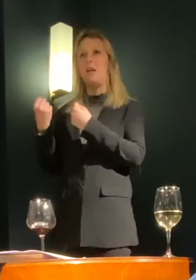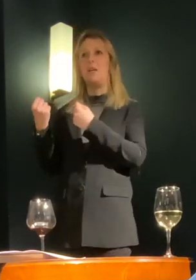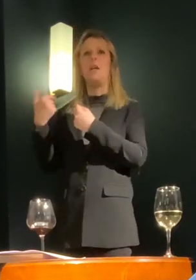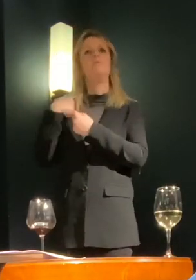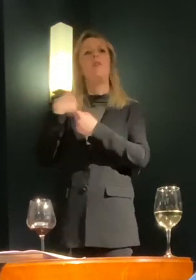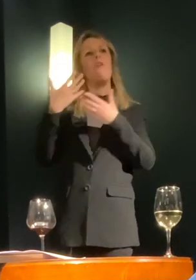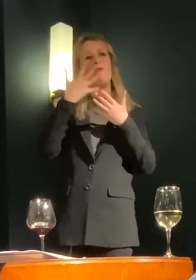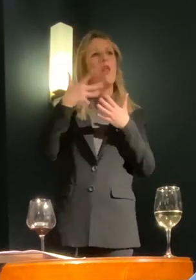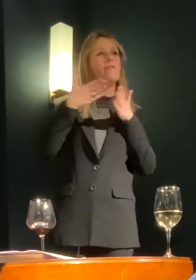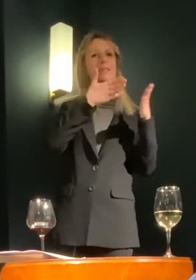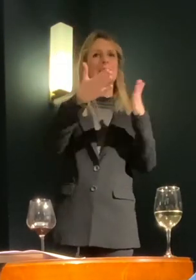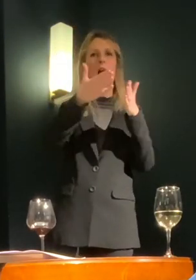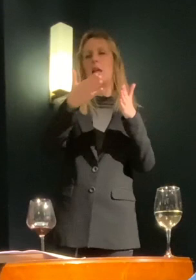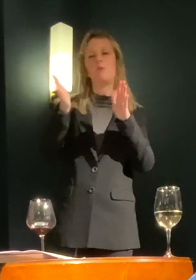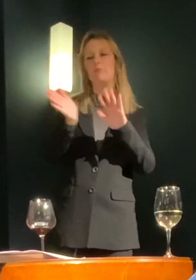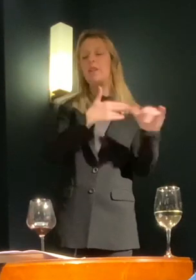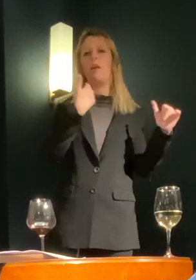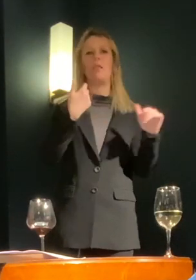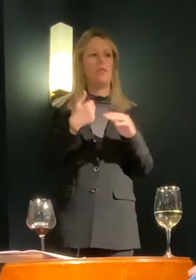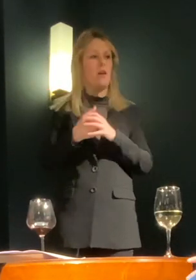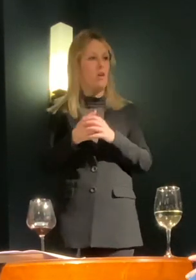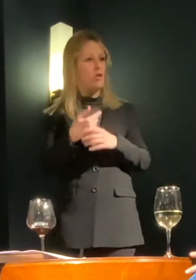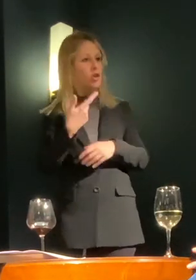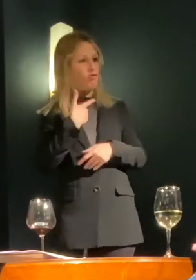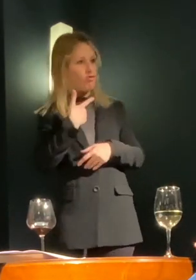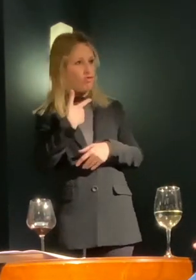tu ti eri... C'è democrazia quindi nelle writer's room? Se non c'è